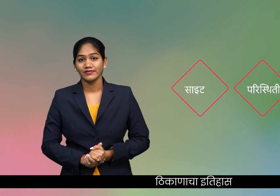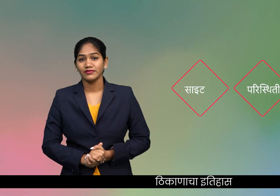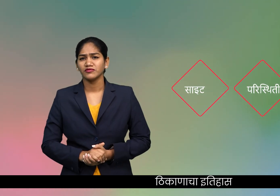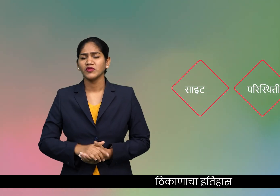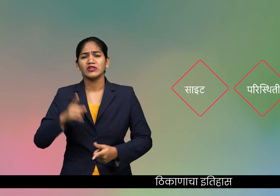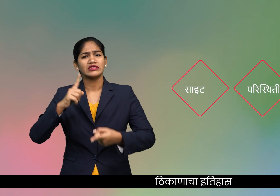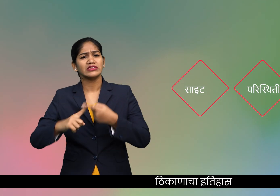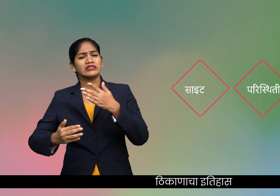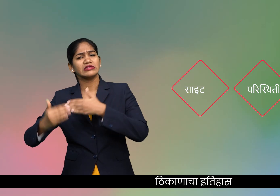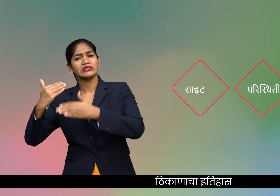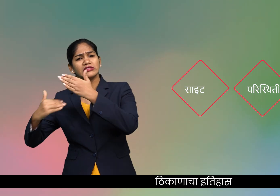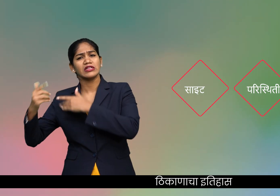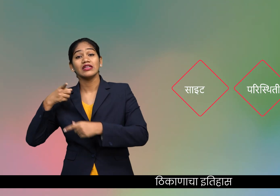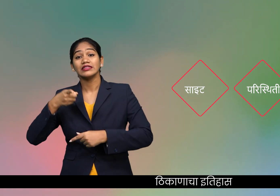ठिकाणाचा इतिहास.